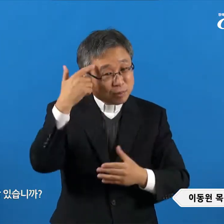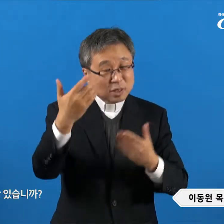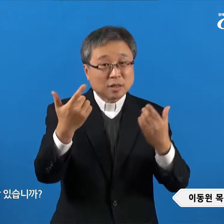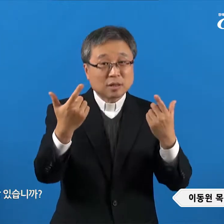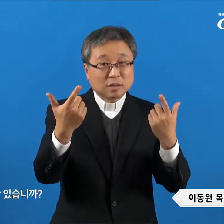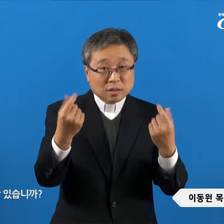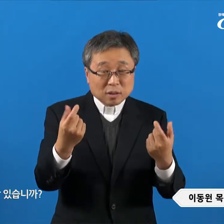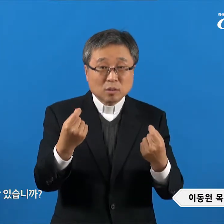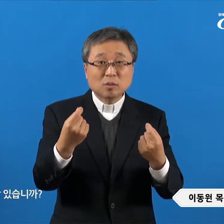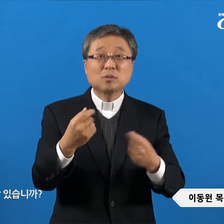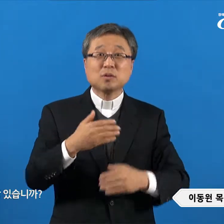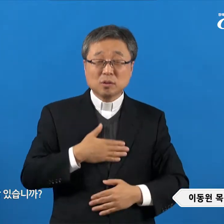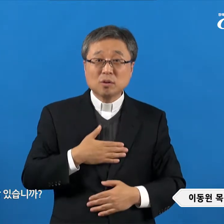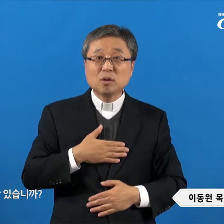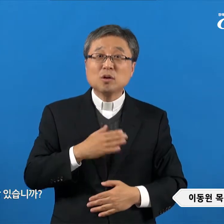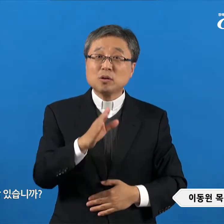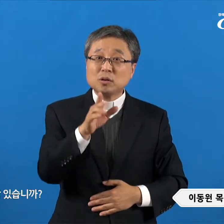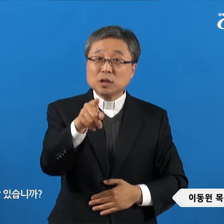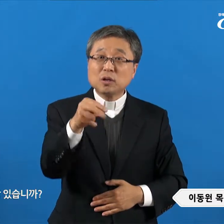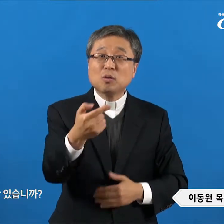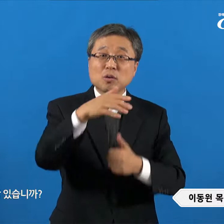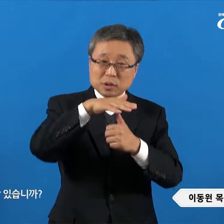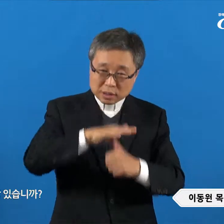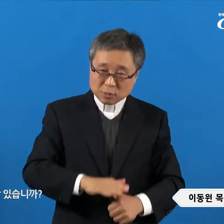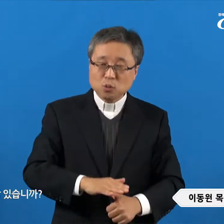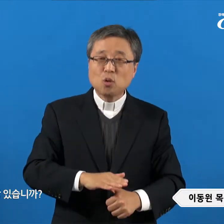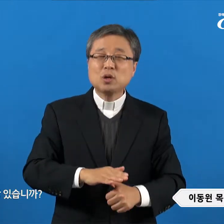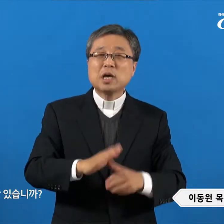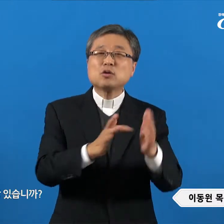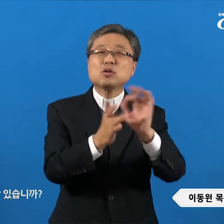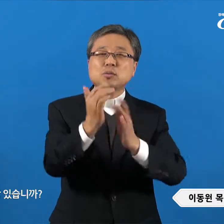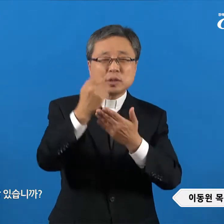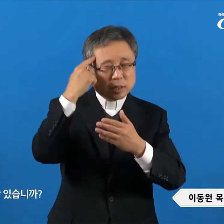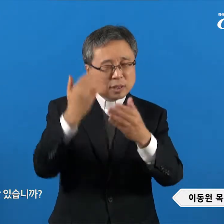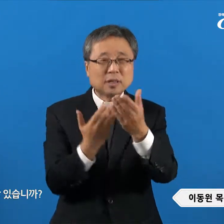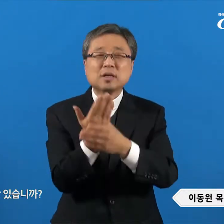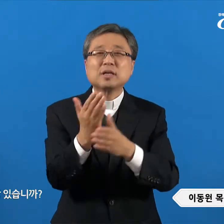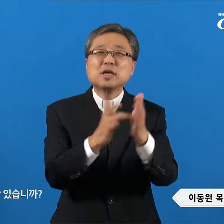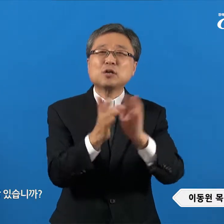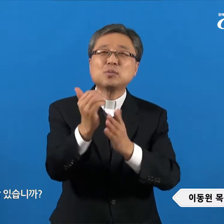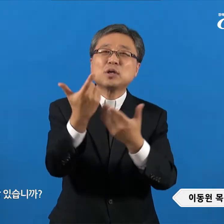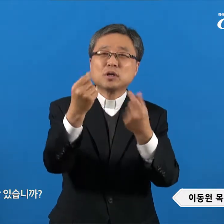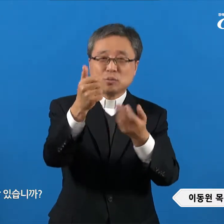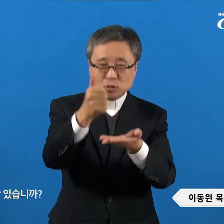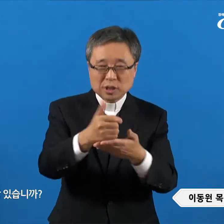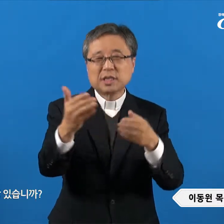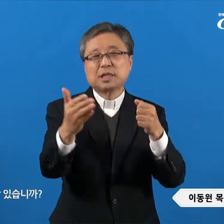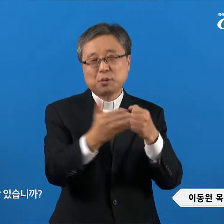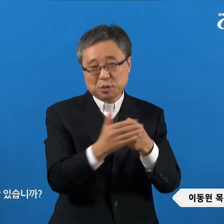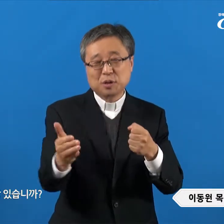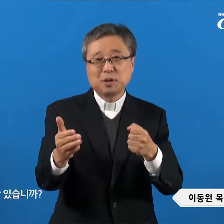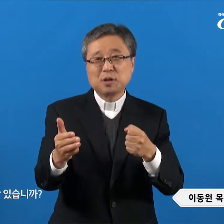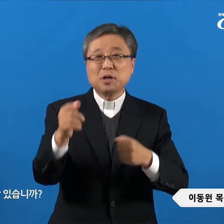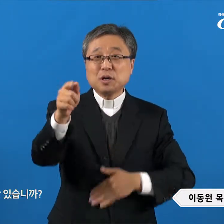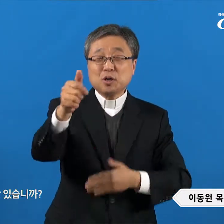괜찮아요. 그러면 예수님을 떠올리세요. 예수님이 바로 그런 분이시기 때문입니다. 그분의